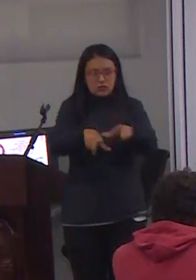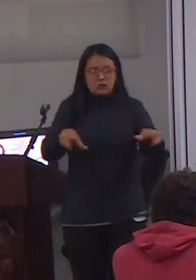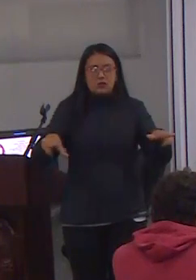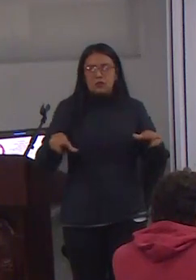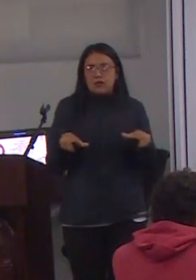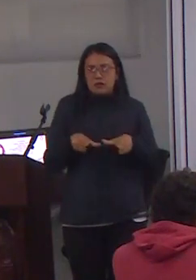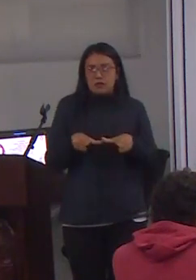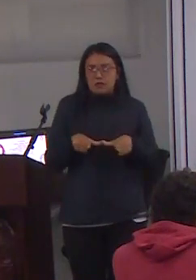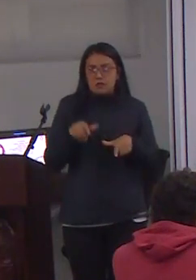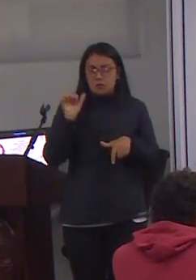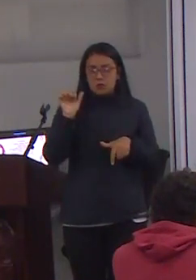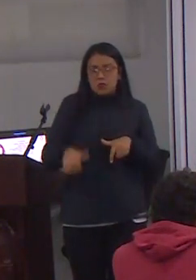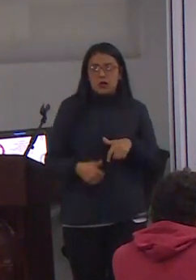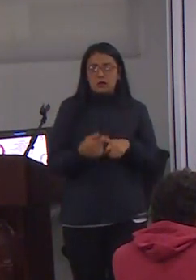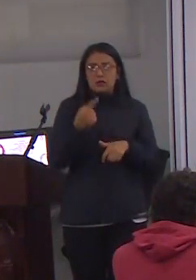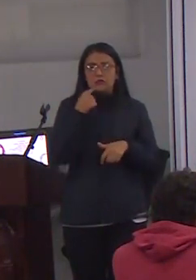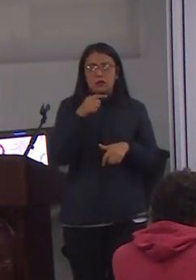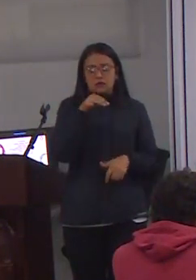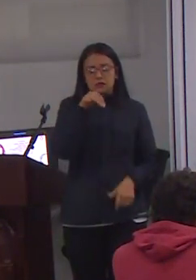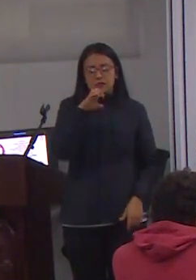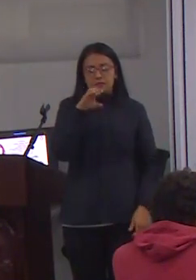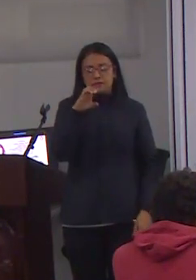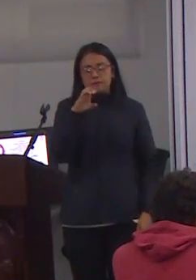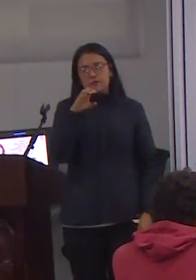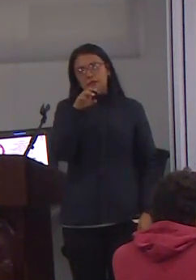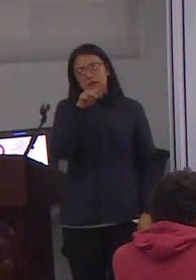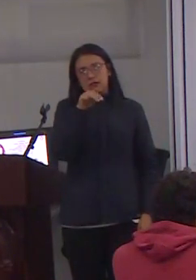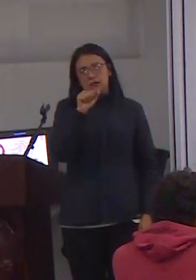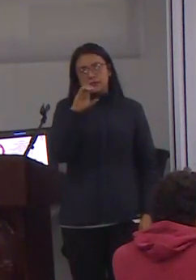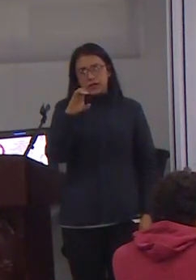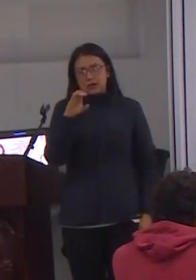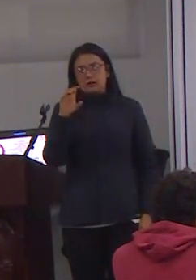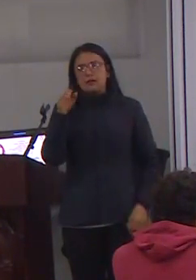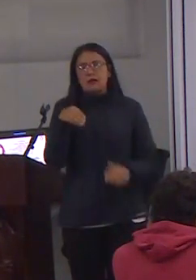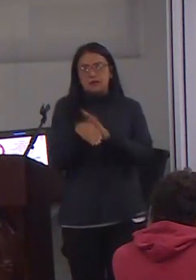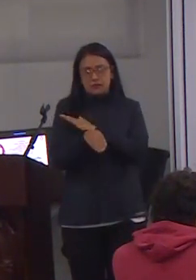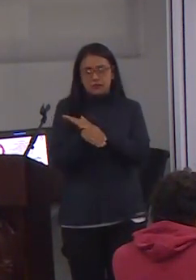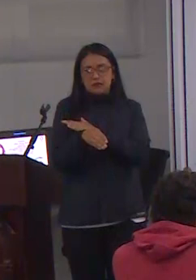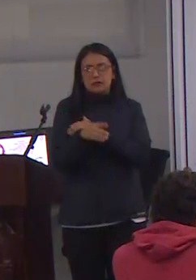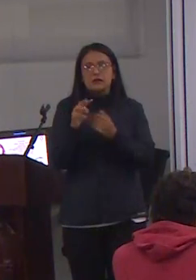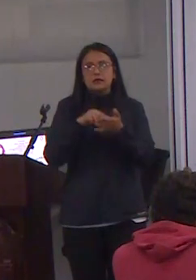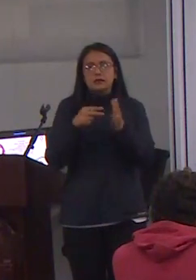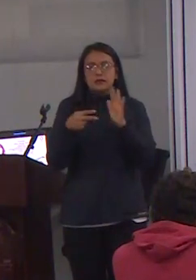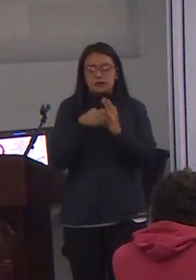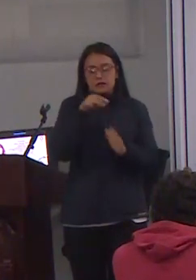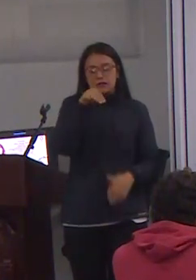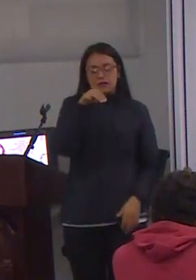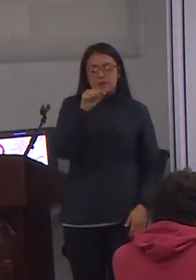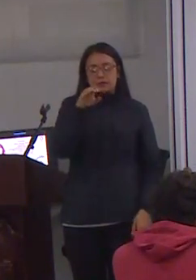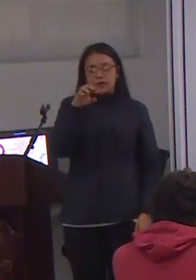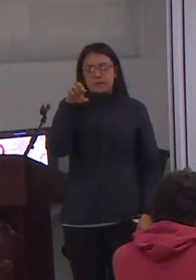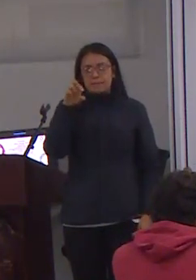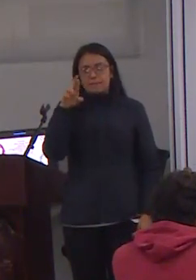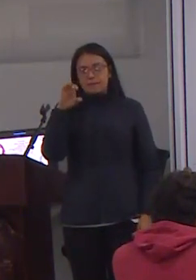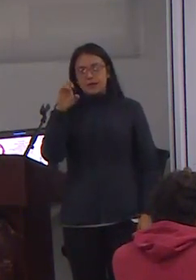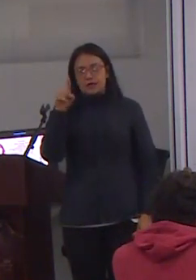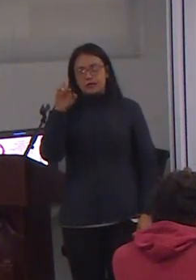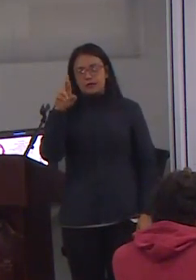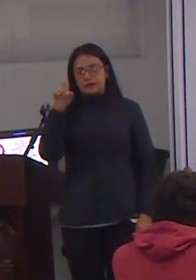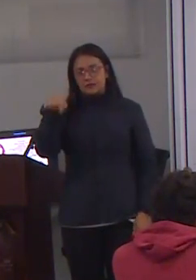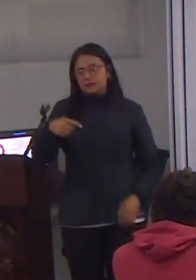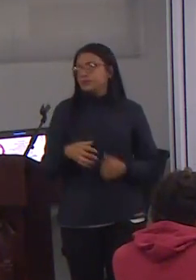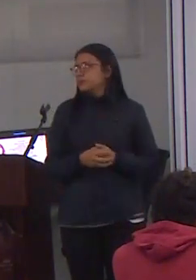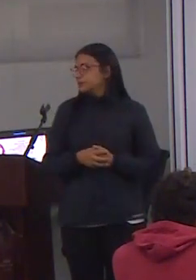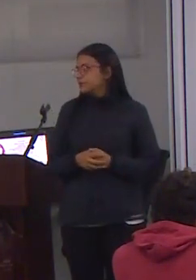lo pueden seguir dice map accesible entonces se necesitan maparceros él está buscando esos partners